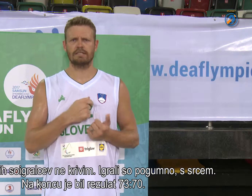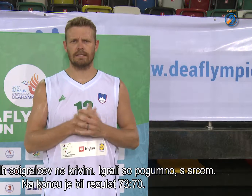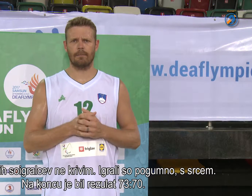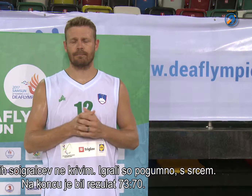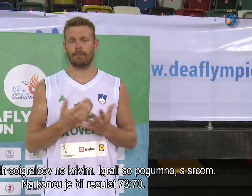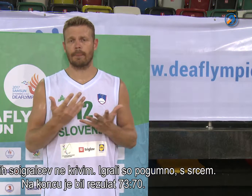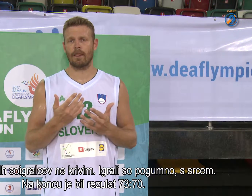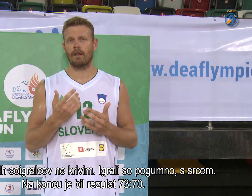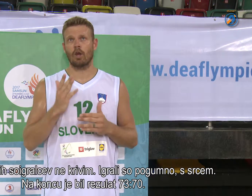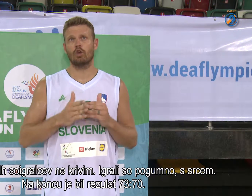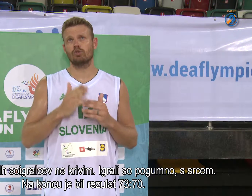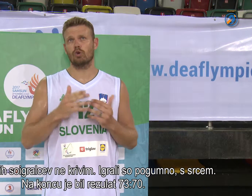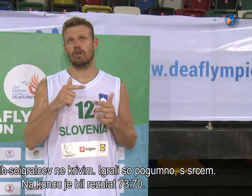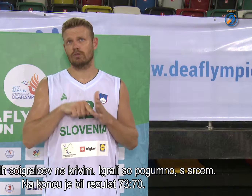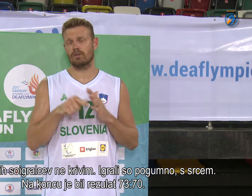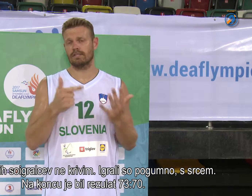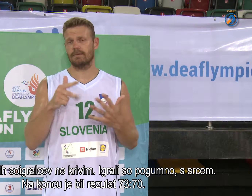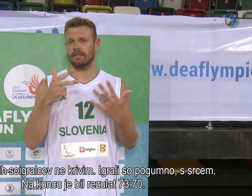smo pogumno s srcem, na koncu je